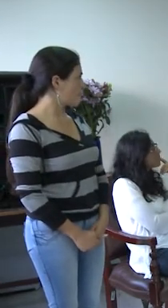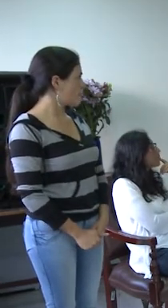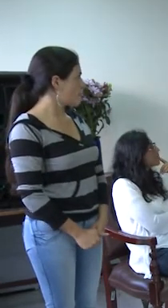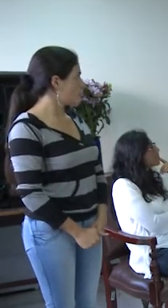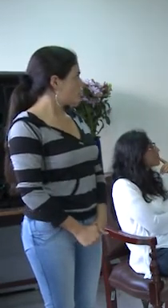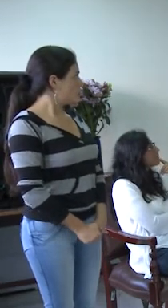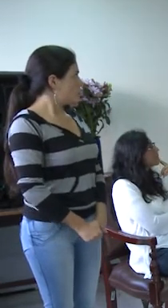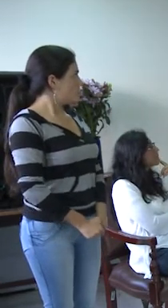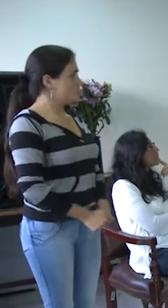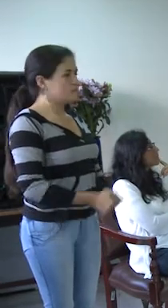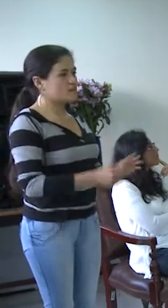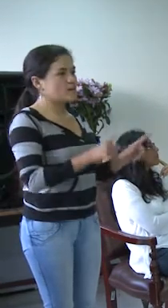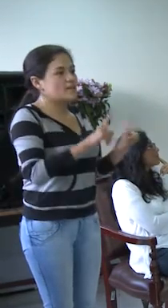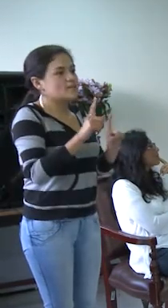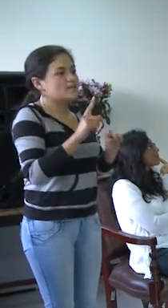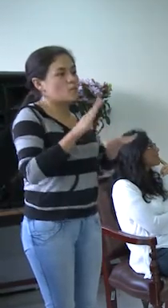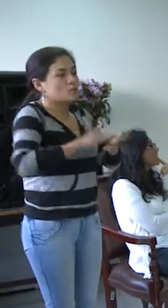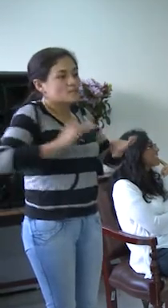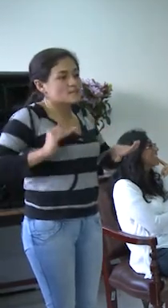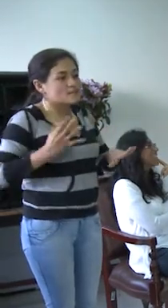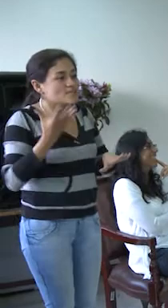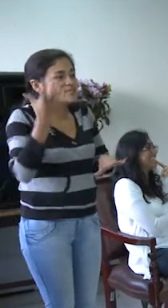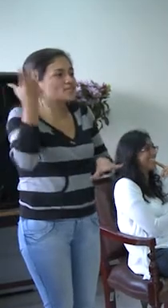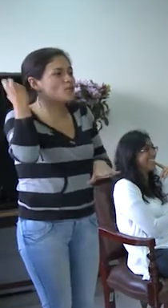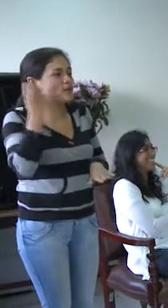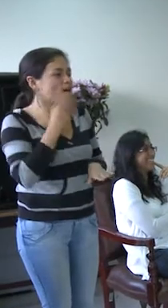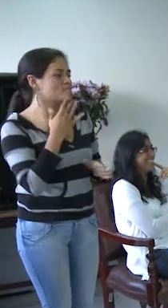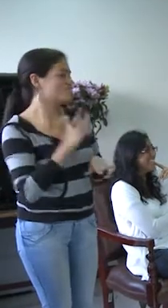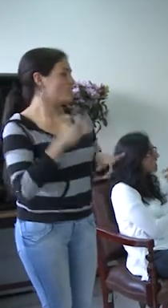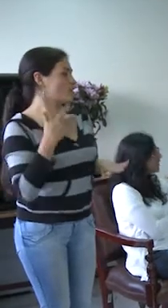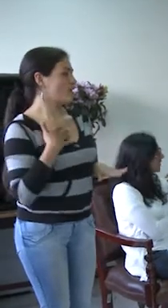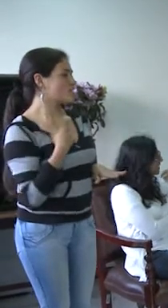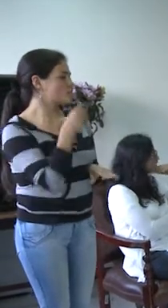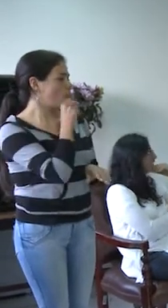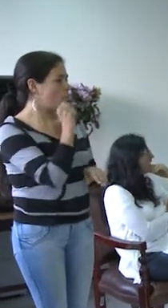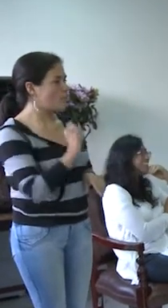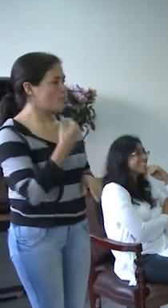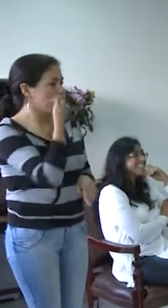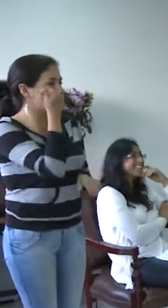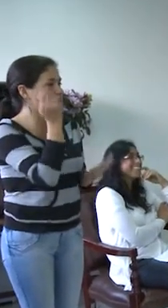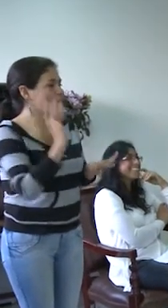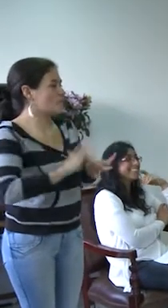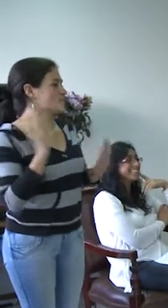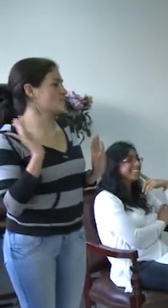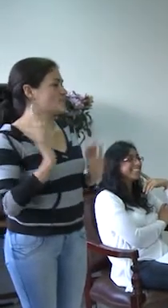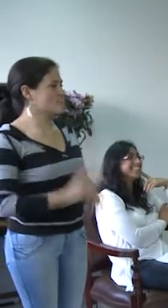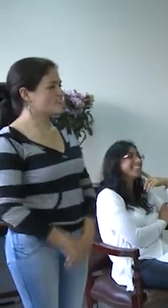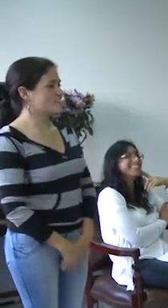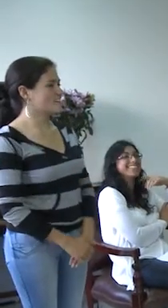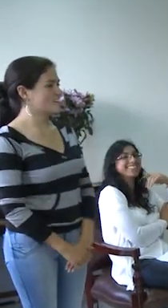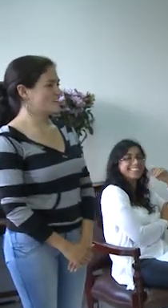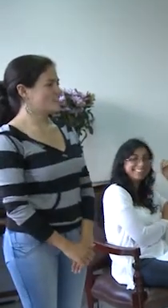Pues tratándose de antecedentes y de historia, me toca a mí. Eso no hay caso.